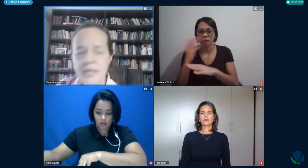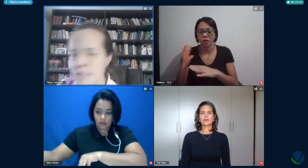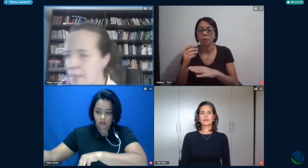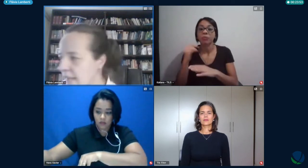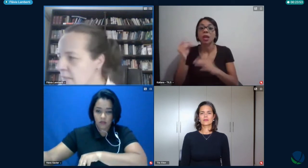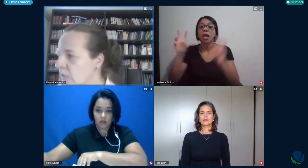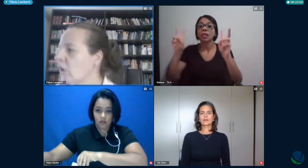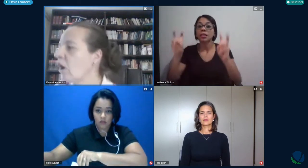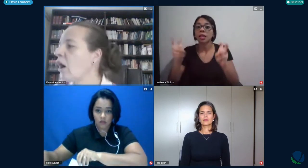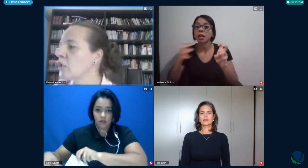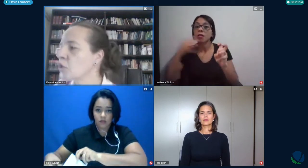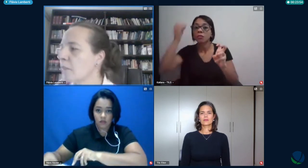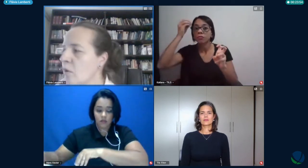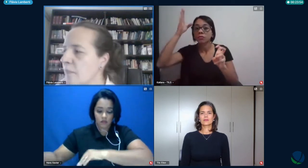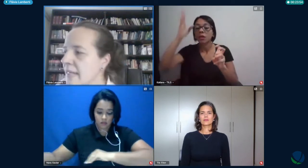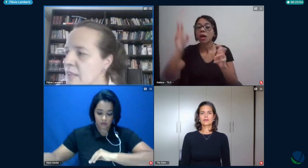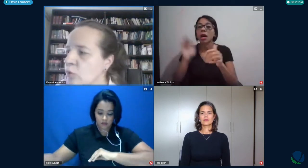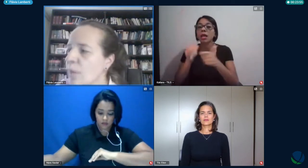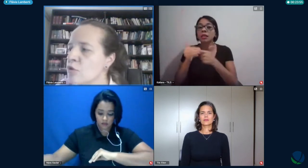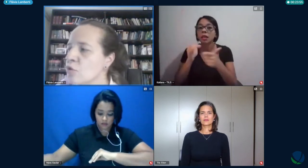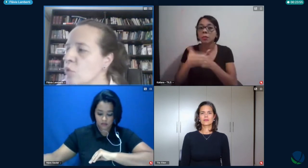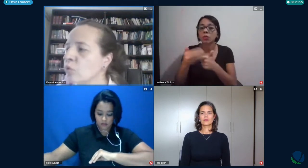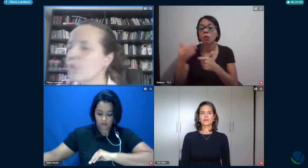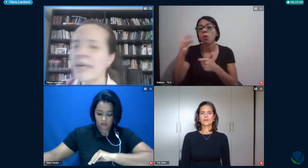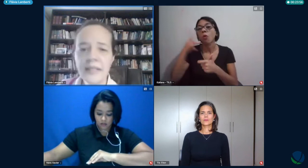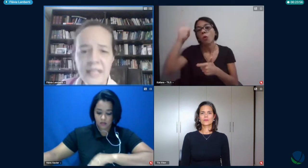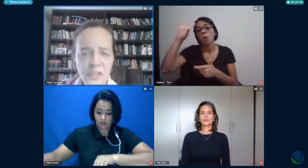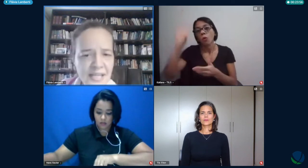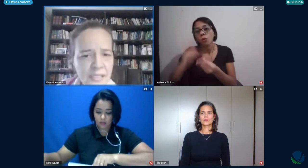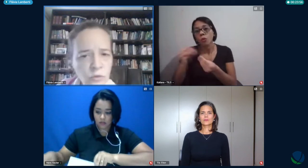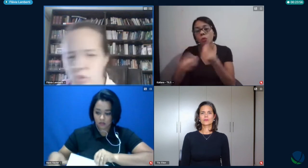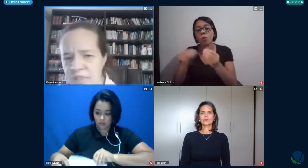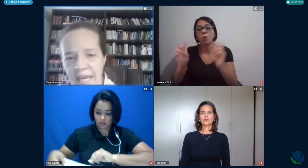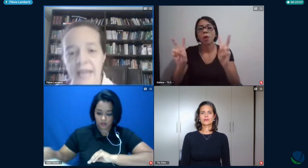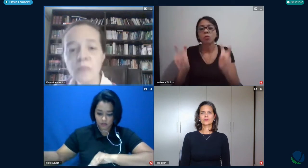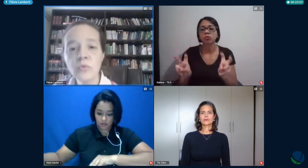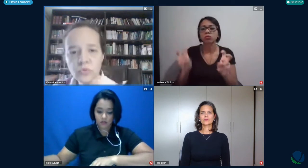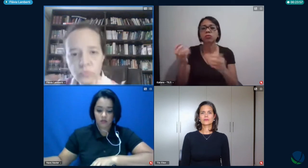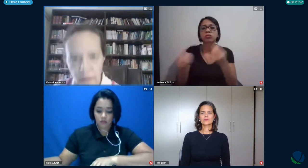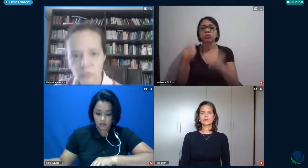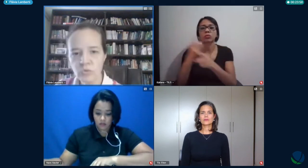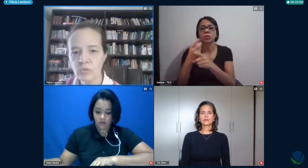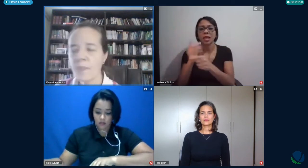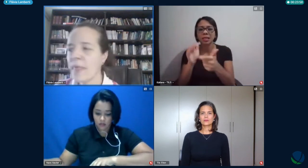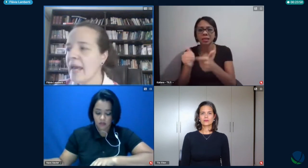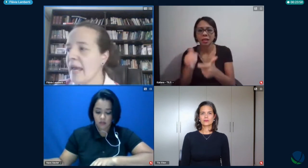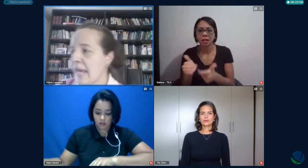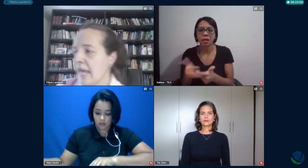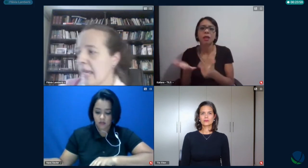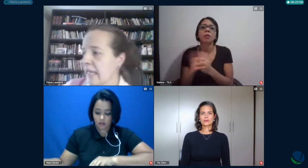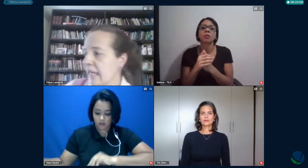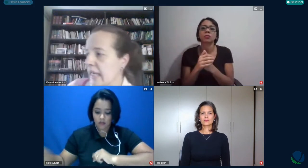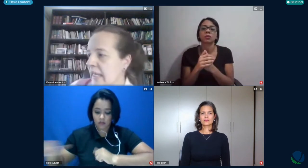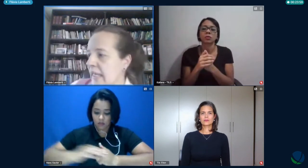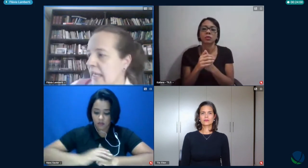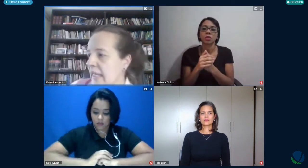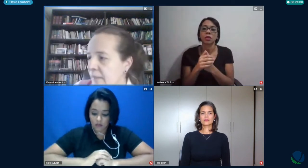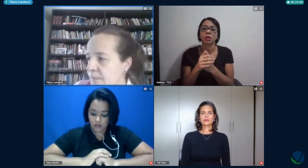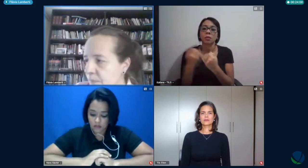temática, conhecimento terminológico para compreensão do assunto, da identificação dos termos, isso.